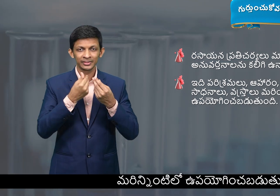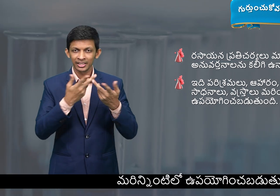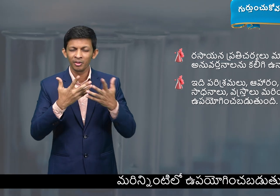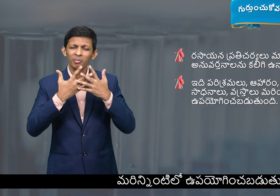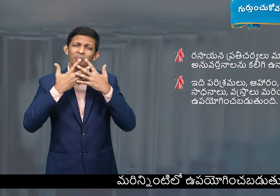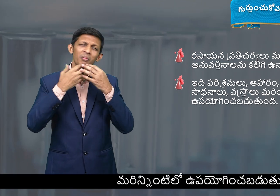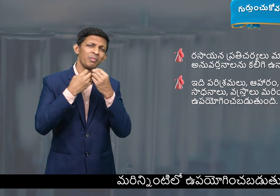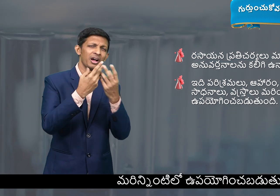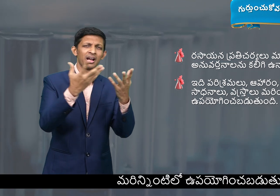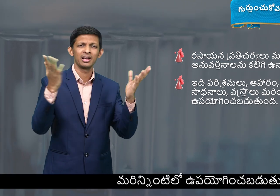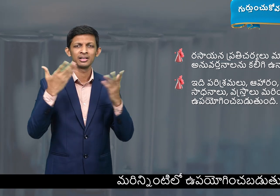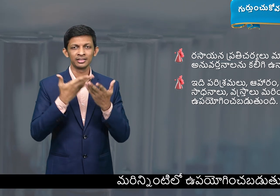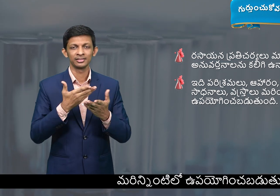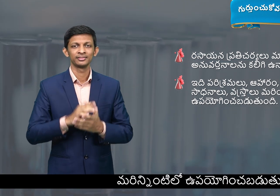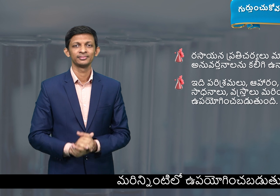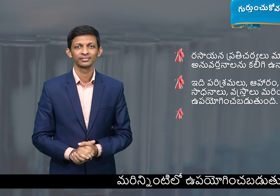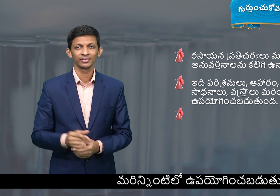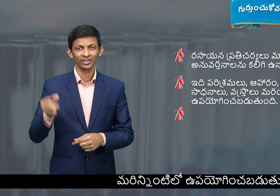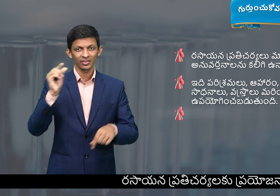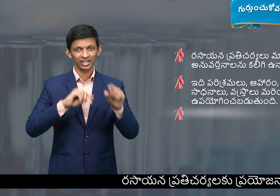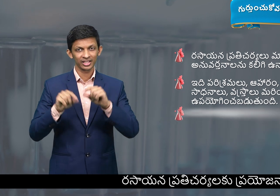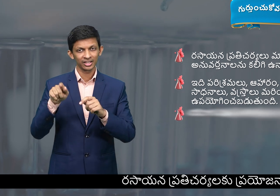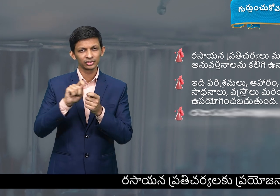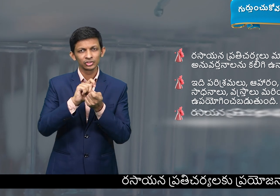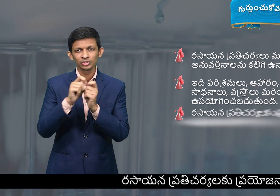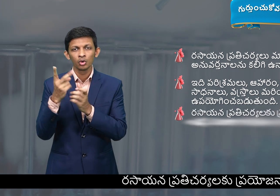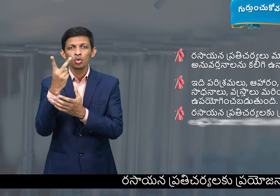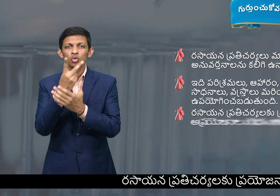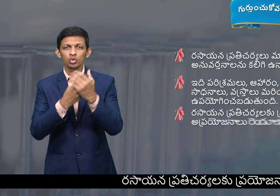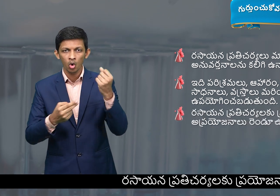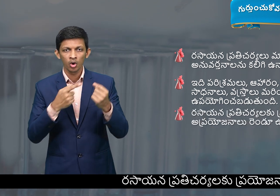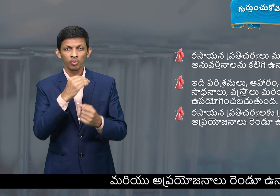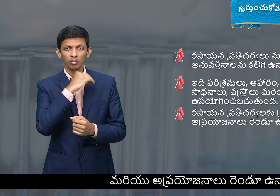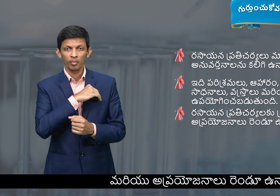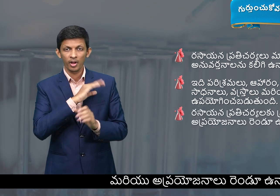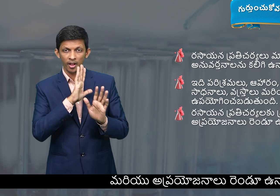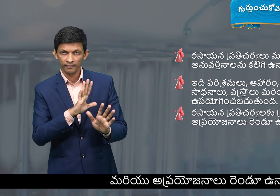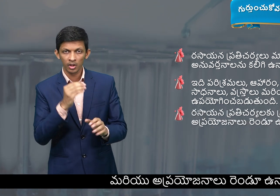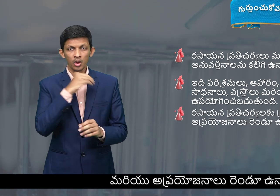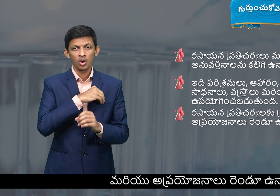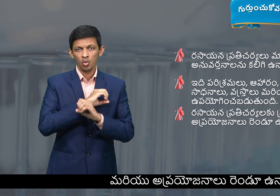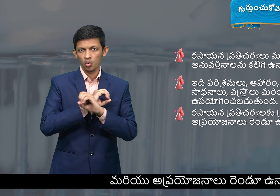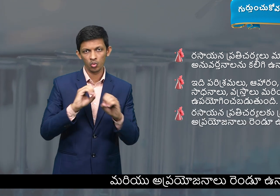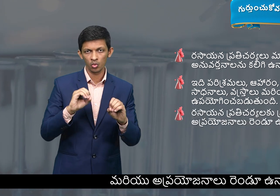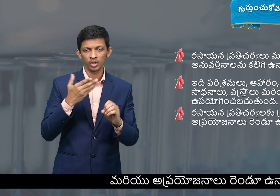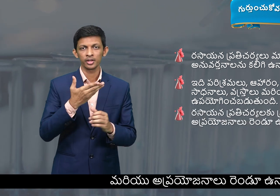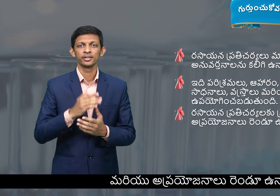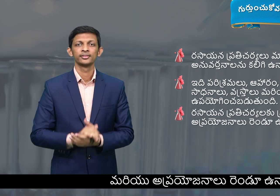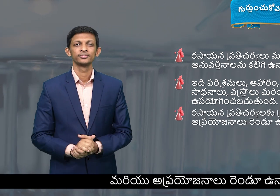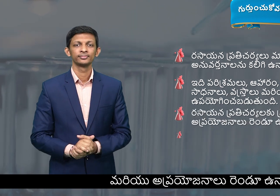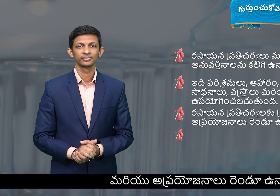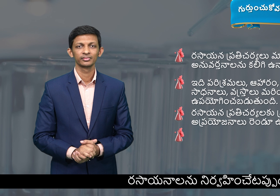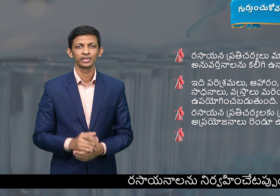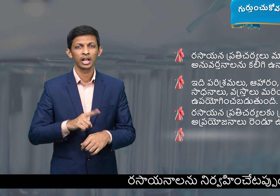మరిన్నింటిలో ఉపయోగపడుతుంది. రసాయన ప్రతిచర్యలకు ప్రయోజనాలు మరియు అప్రయోజనాలు రెండూ